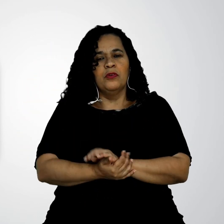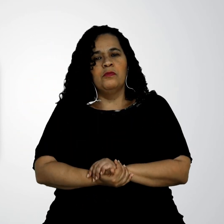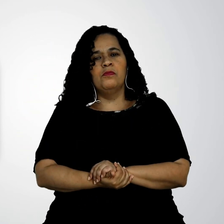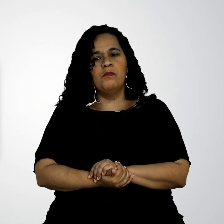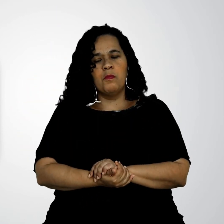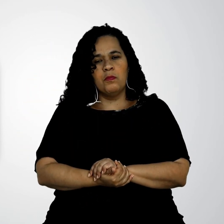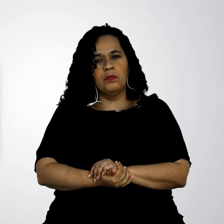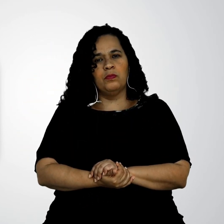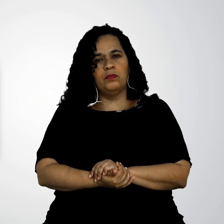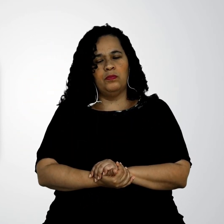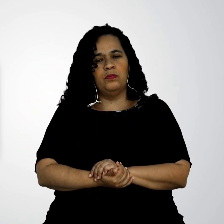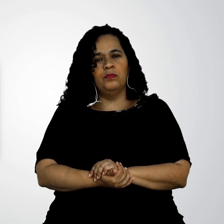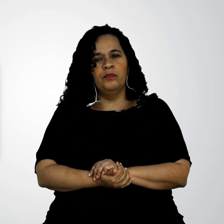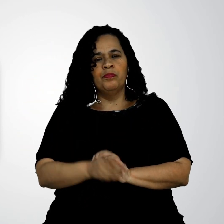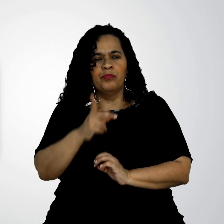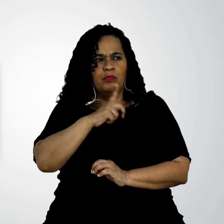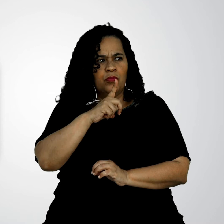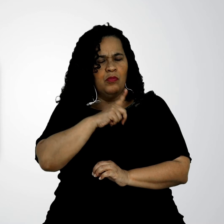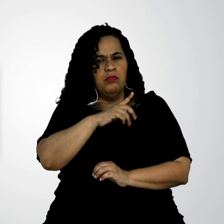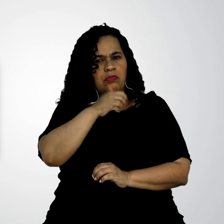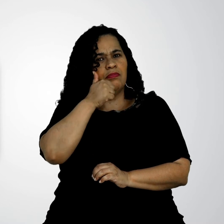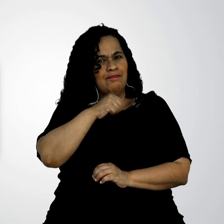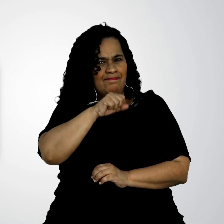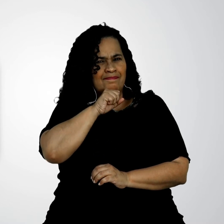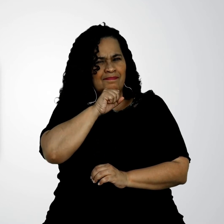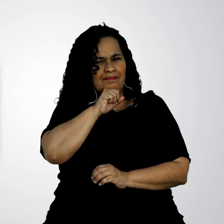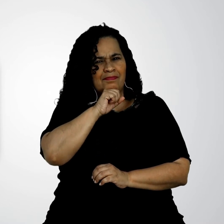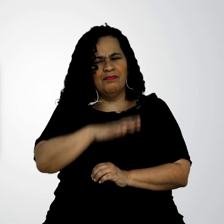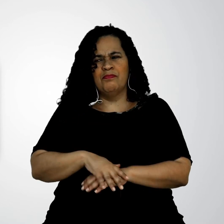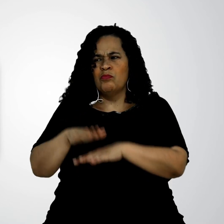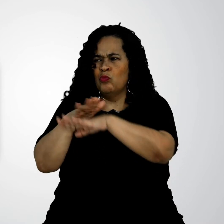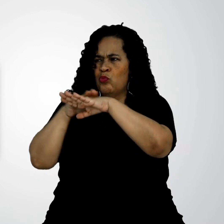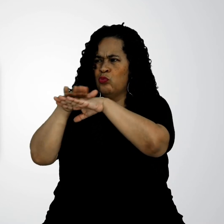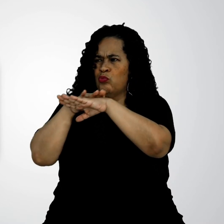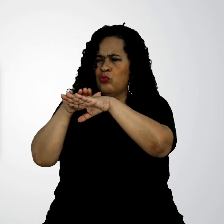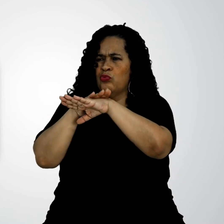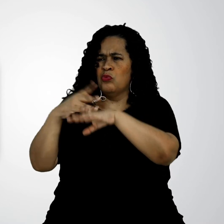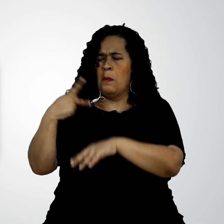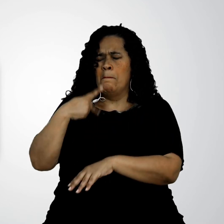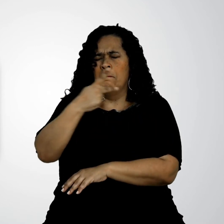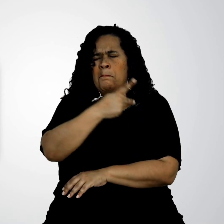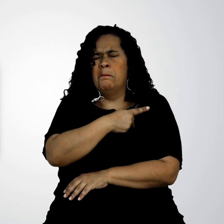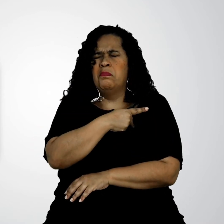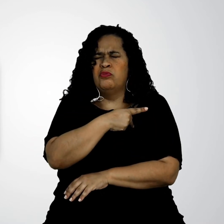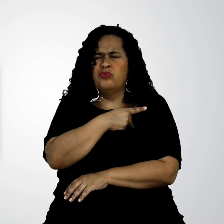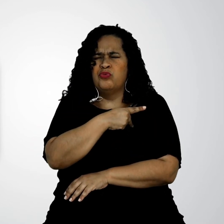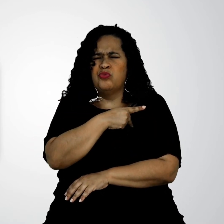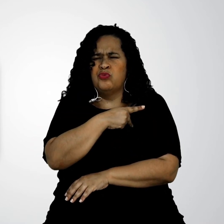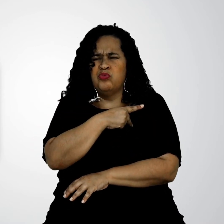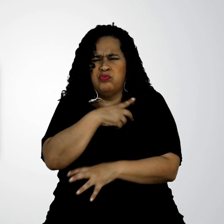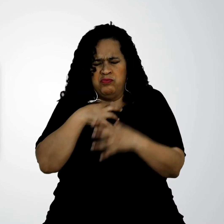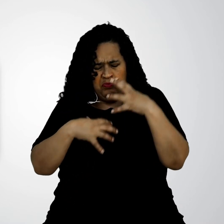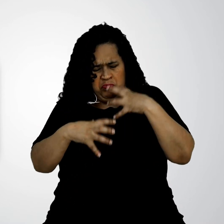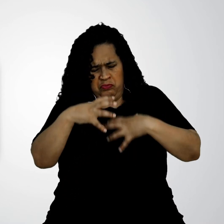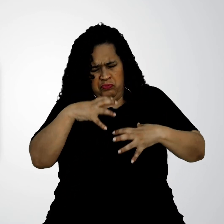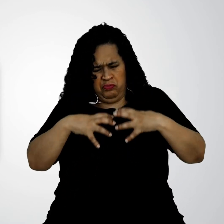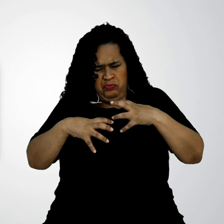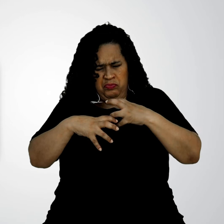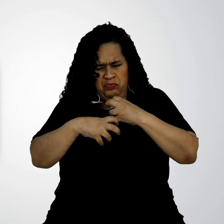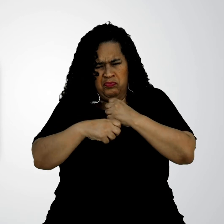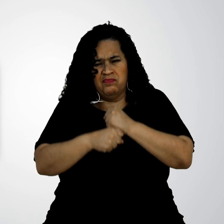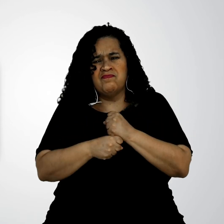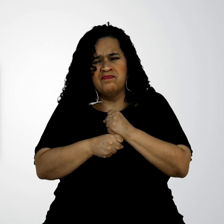tenho... Até uma mãe me procurou um tempo atrás dizendo isso. Falou, pastor, eu estou apavorada com o cenário em que minha filha está